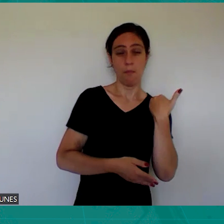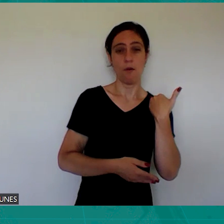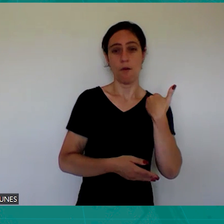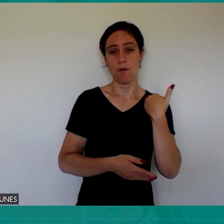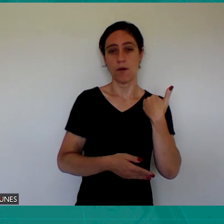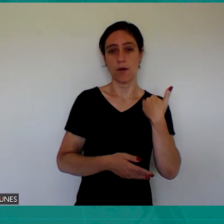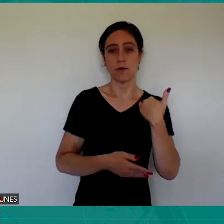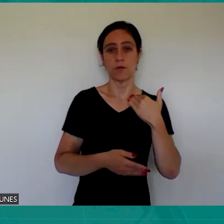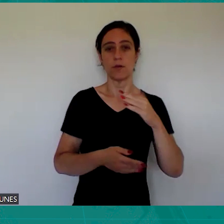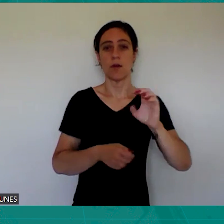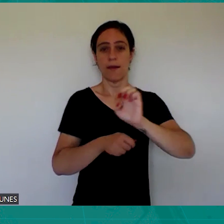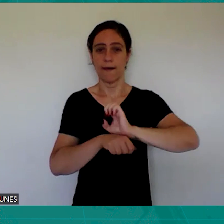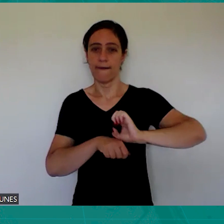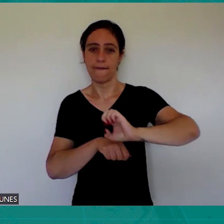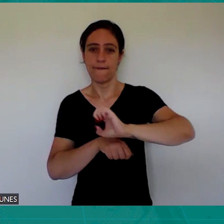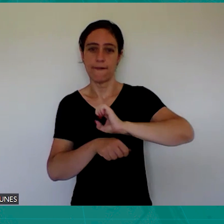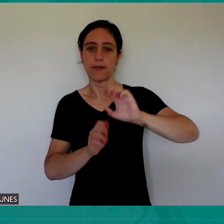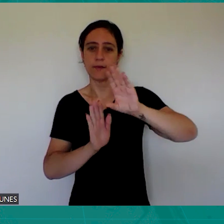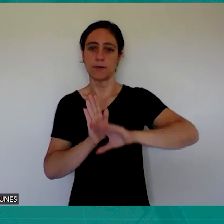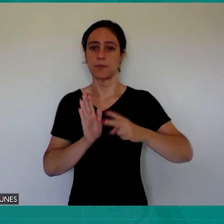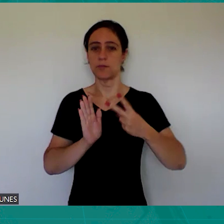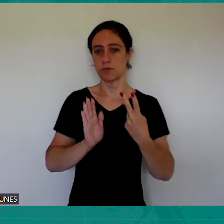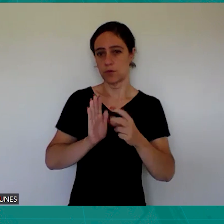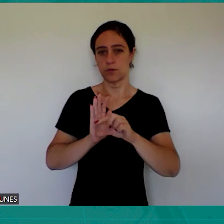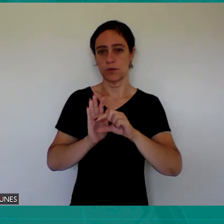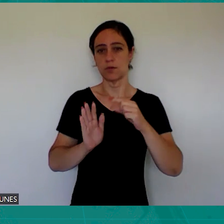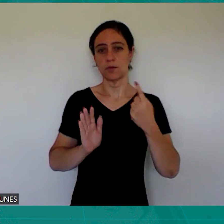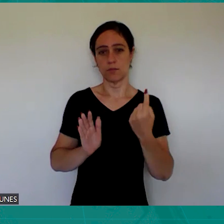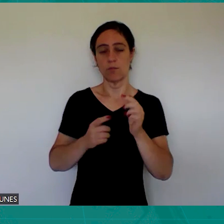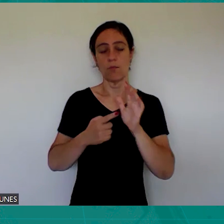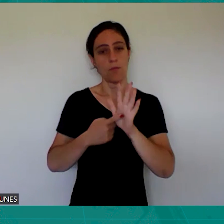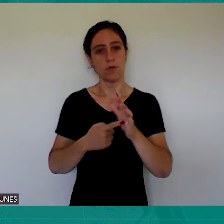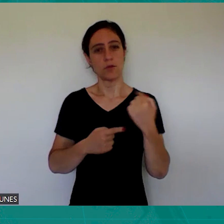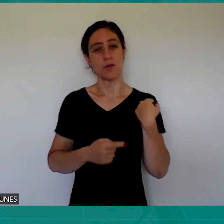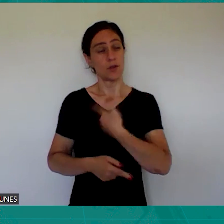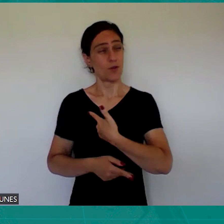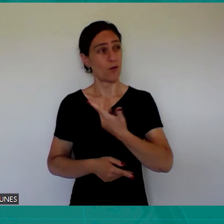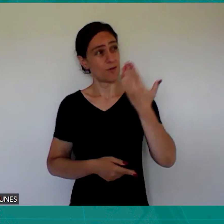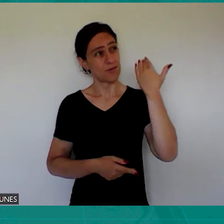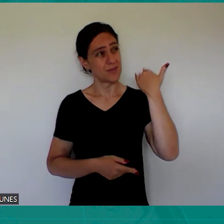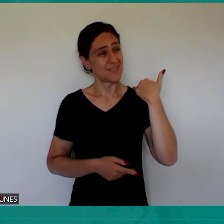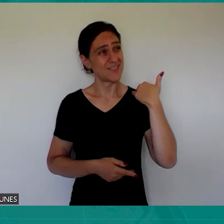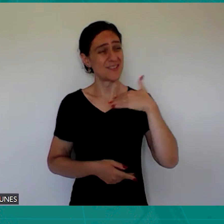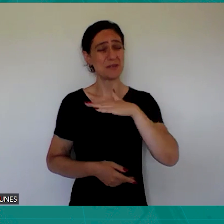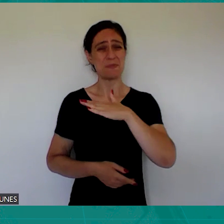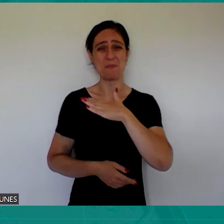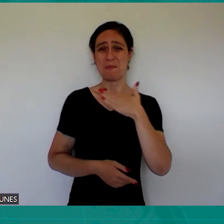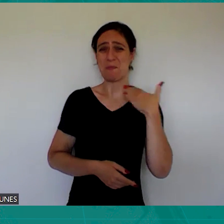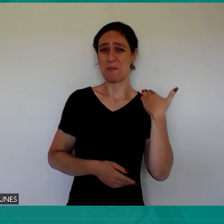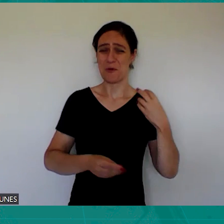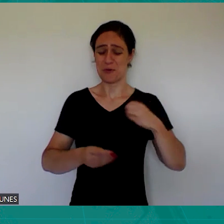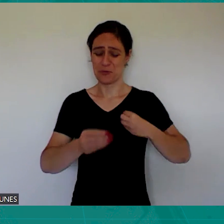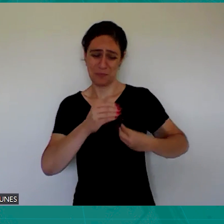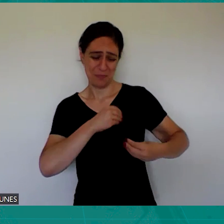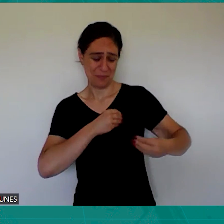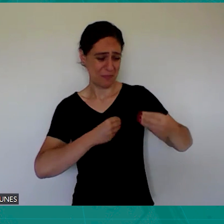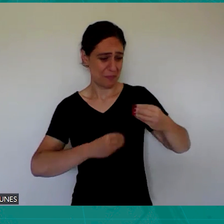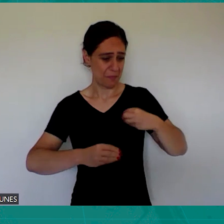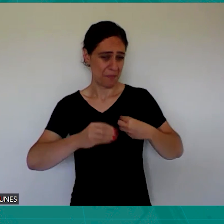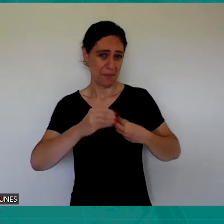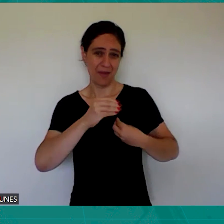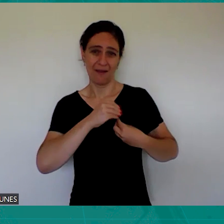descreve: nós andávamos como todos andavam, segundo as inclinações da nossa